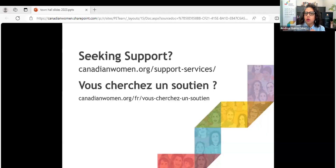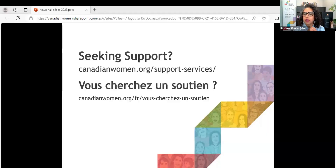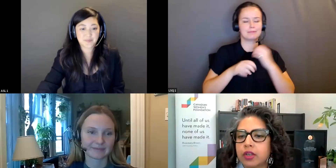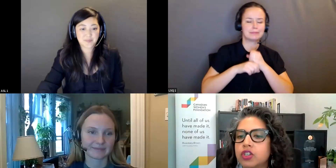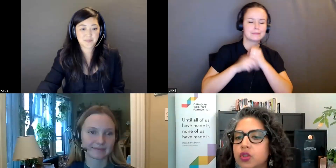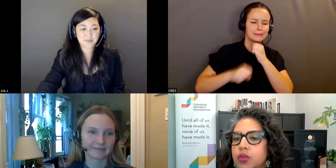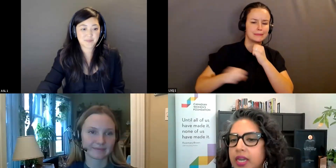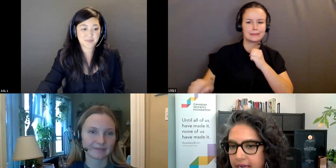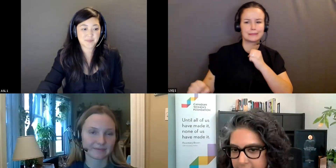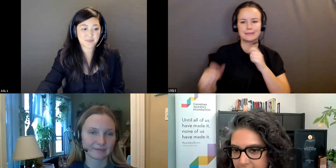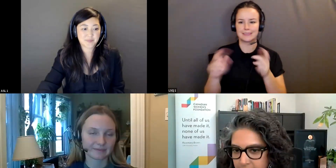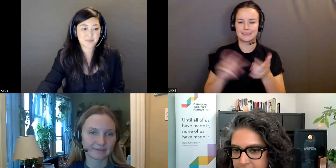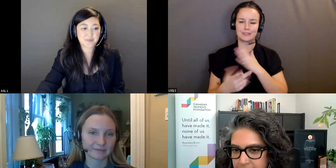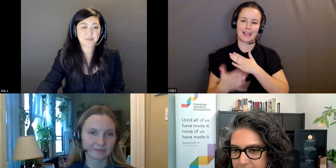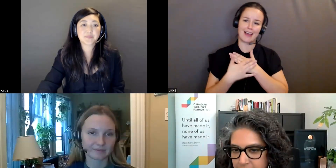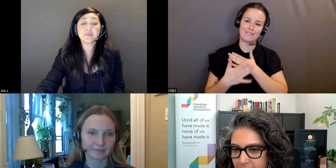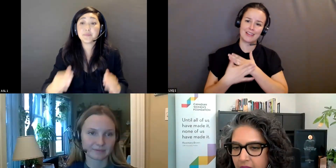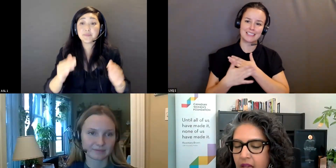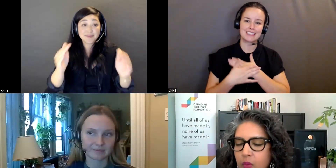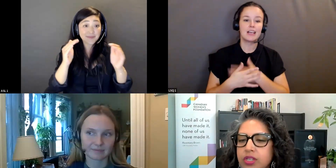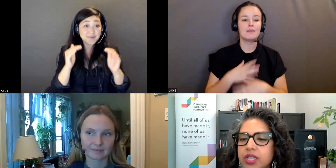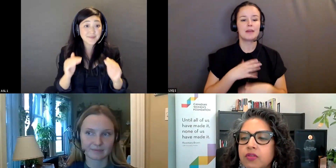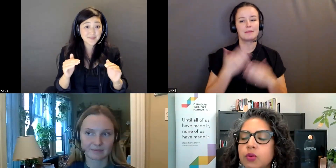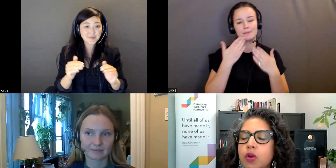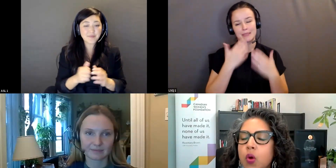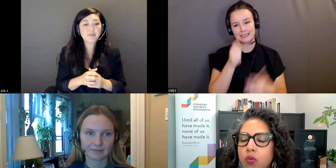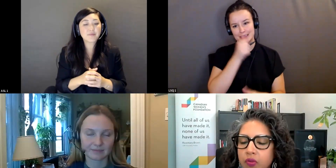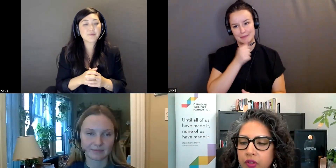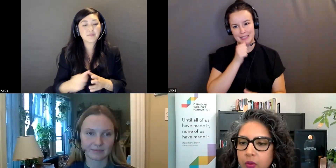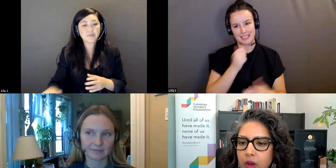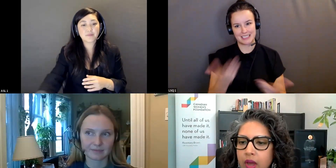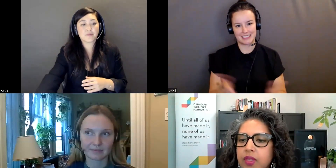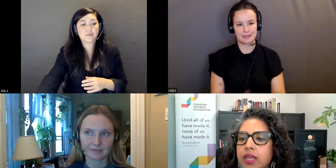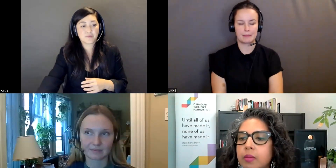le dire et nous apprécions votre patience.